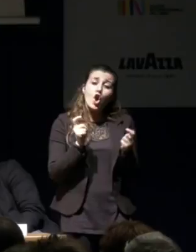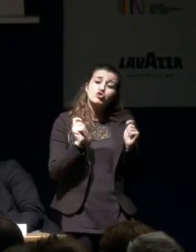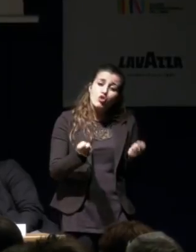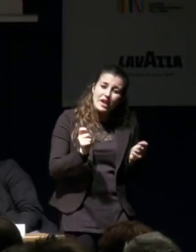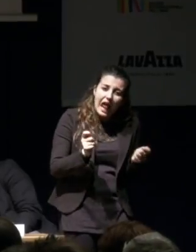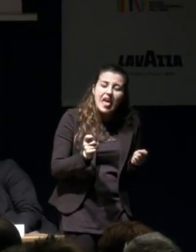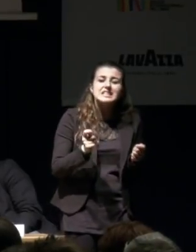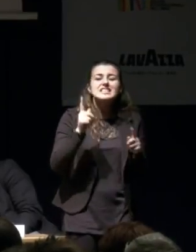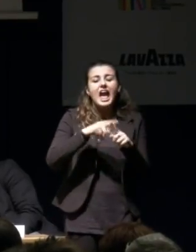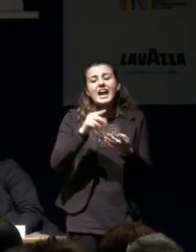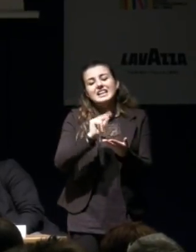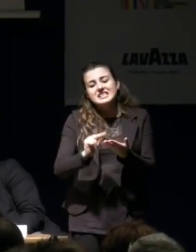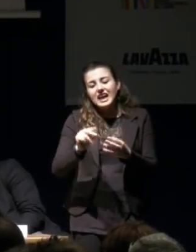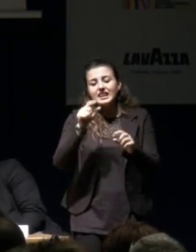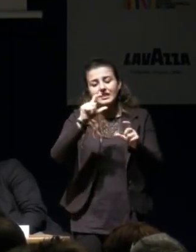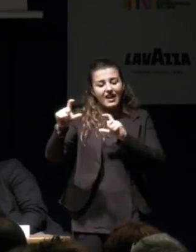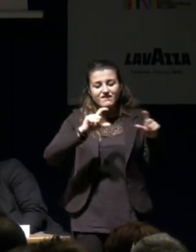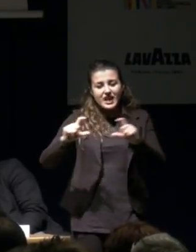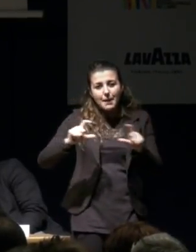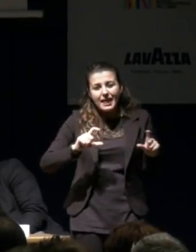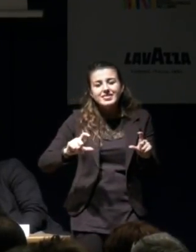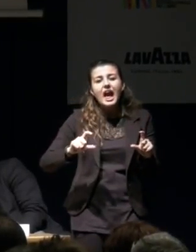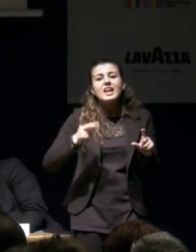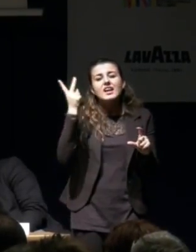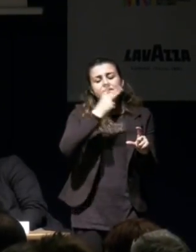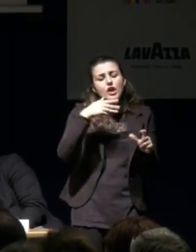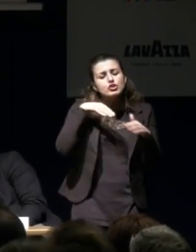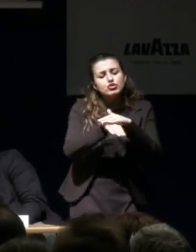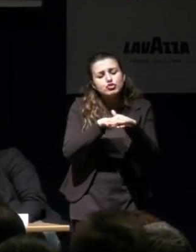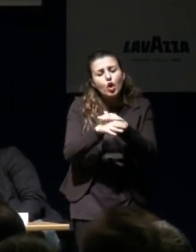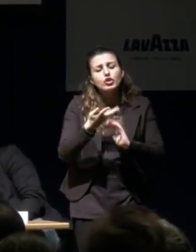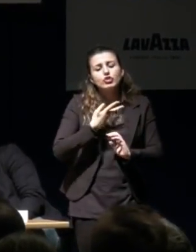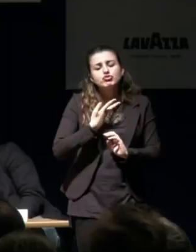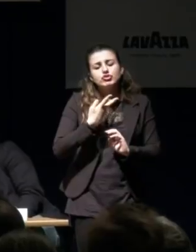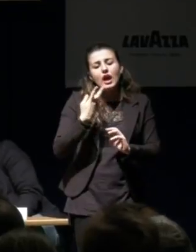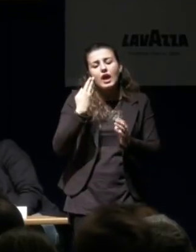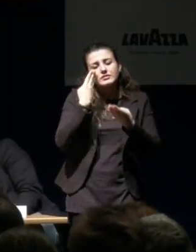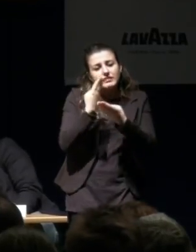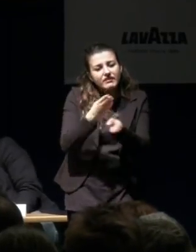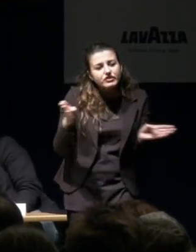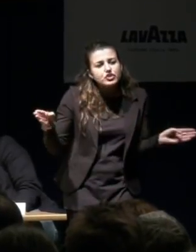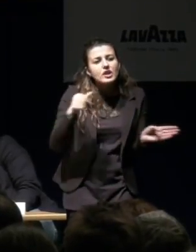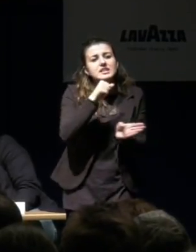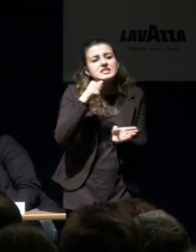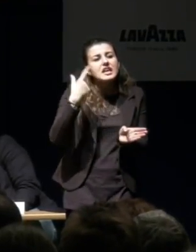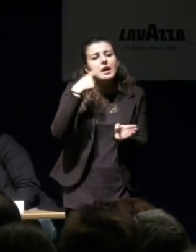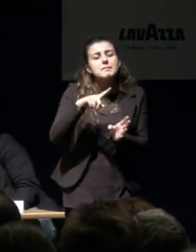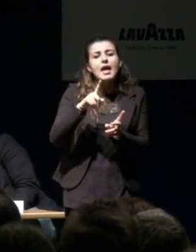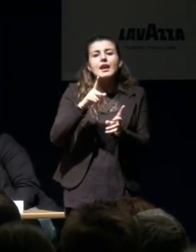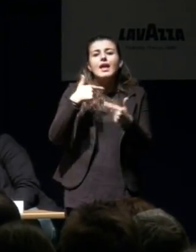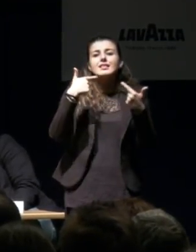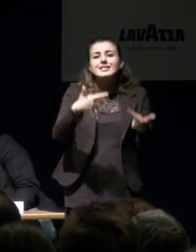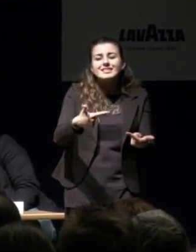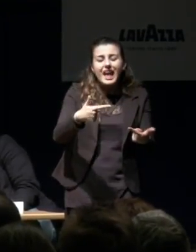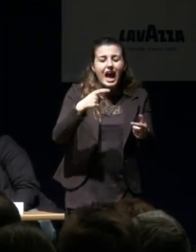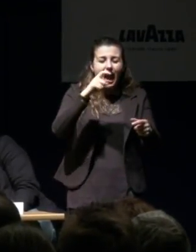quindi di scritti frammentari però sotto c'è una visione che riesce a ricomporre questa